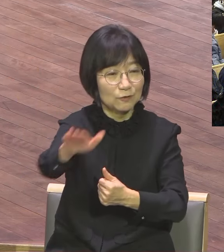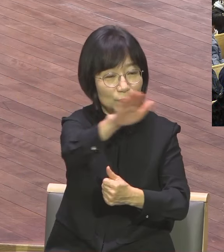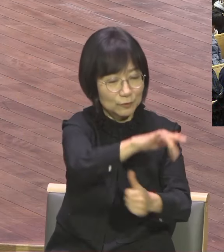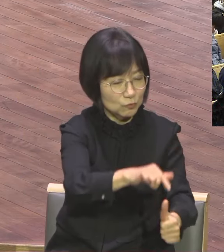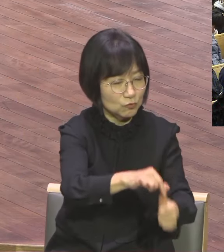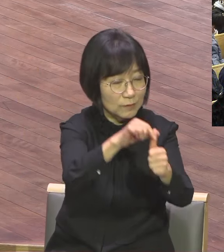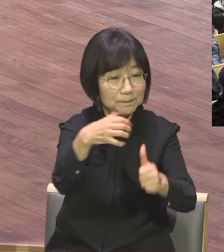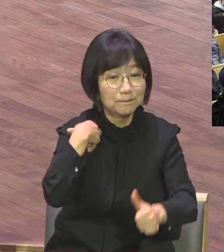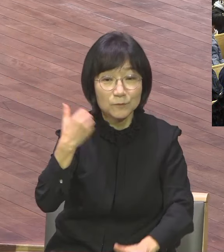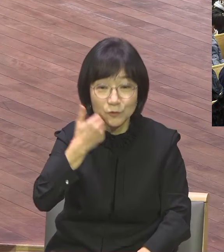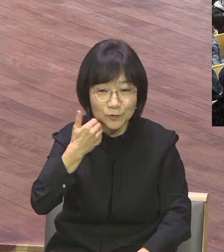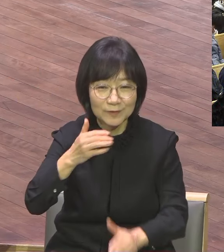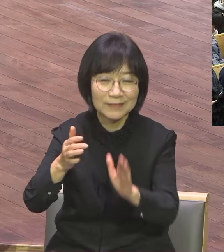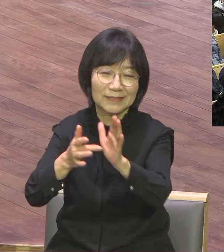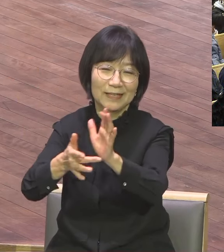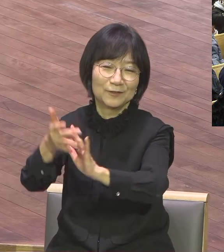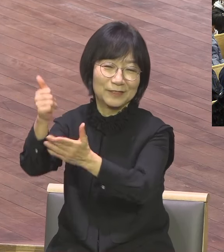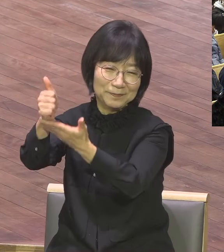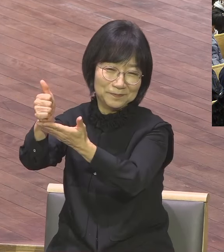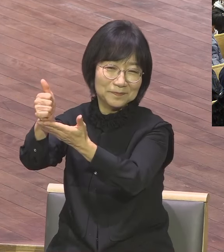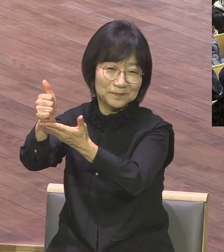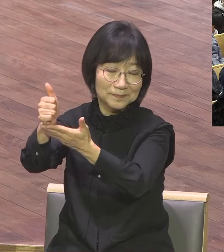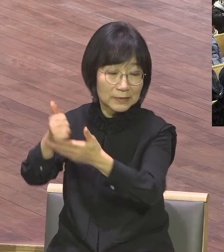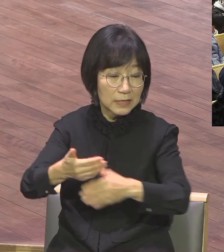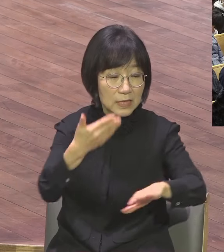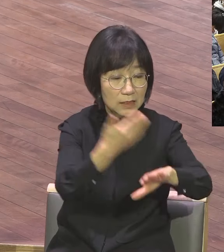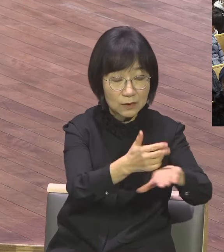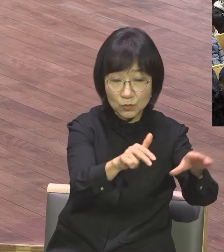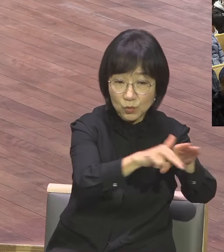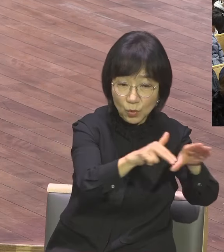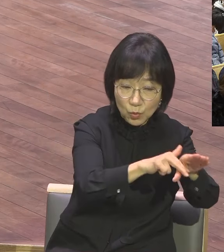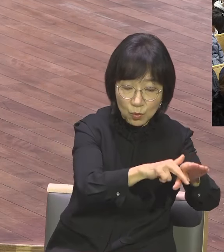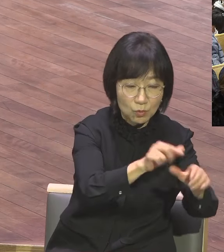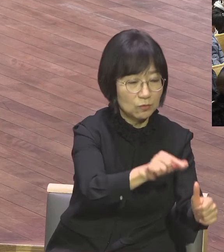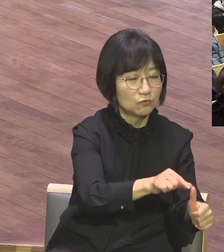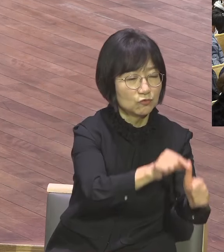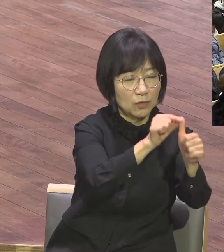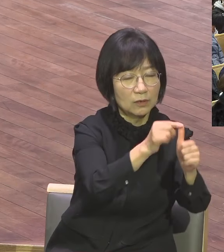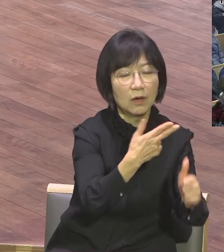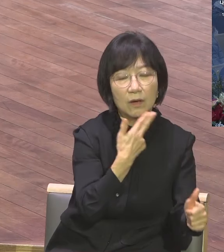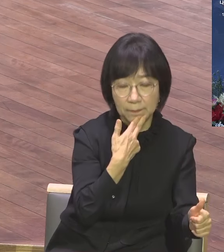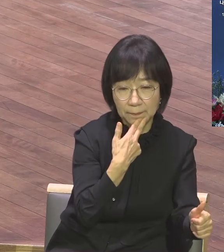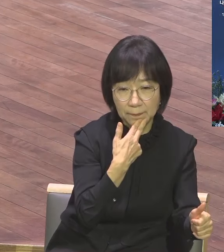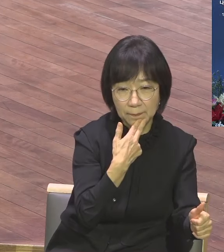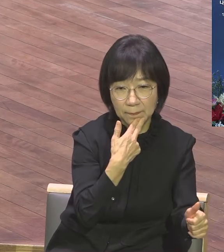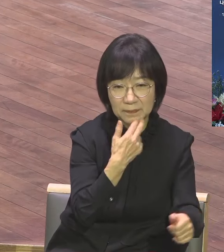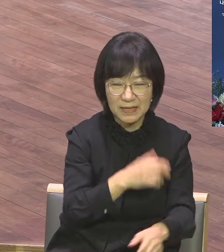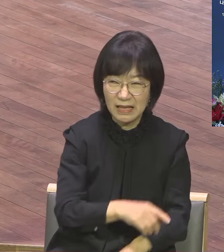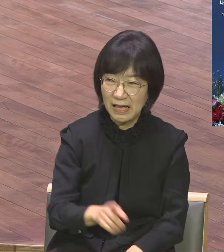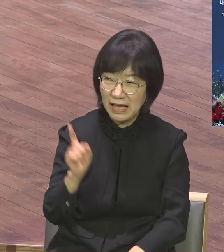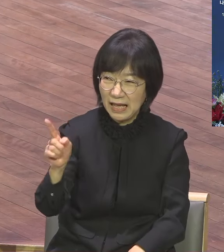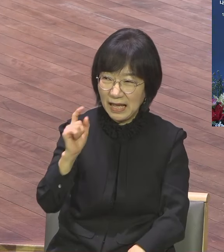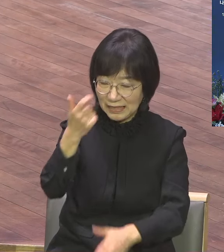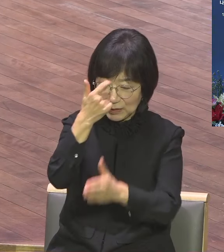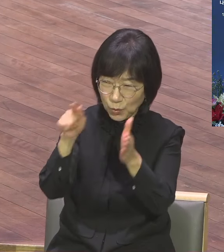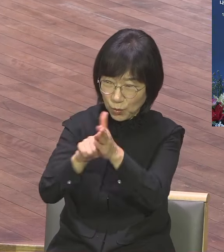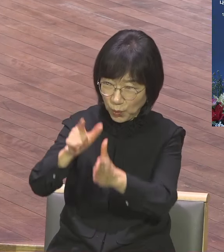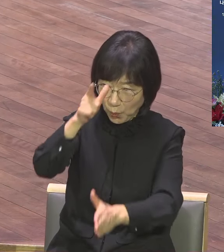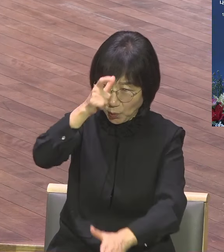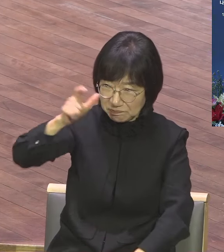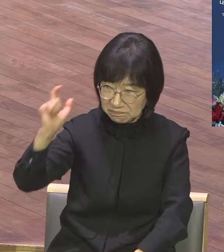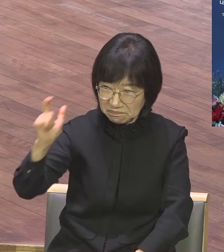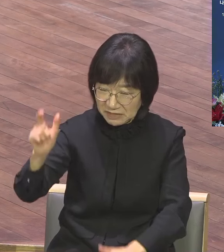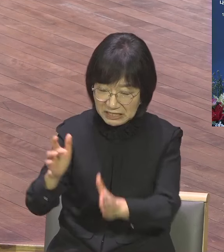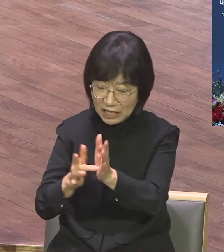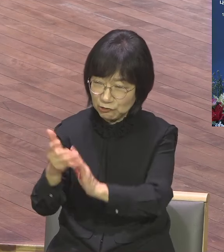어느 교주도, 어느 종교도 구원 없어요. 아, 기독교 너무 독선적이다,